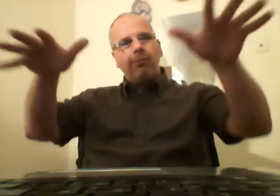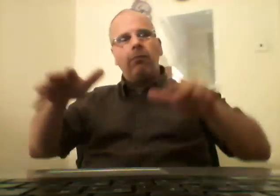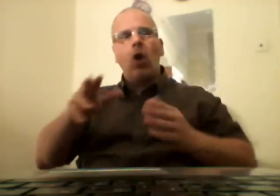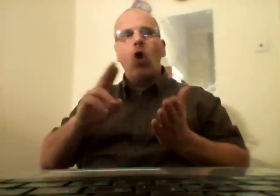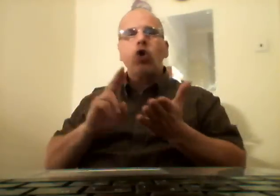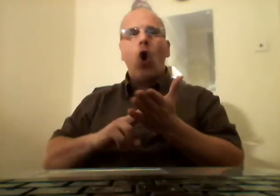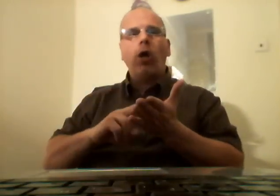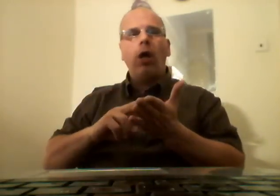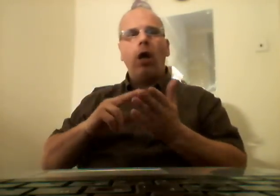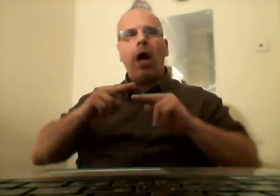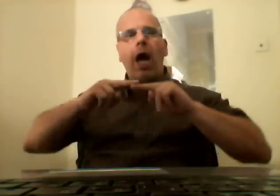Oké.